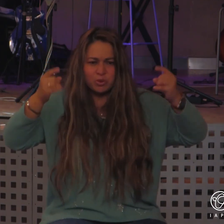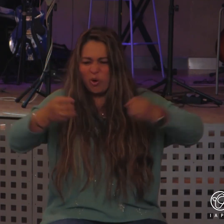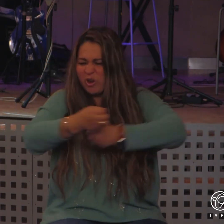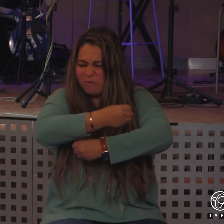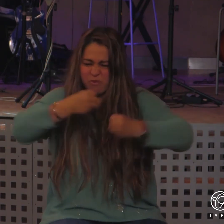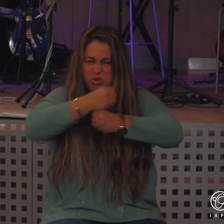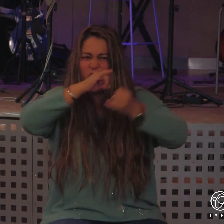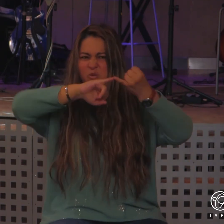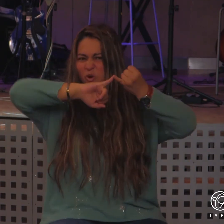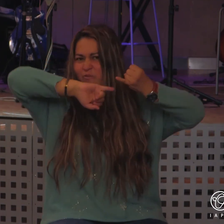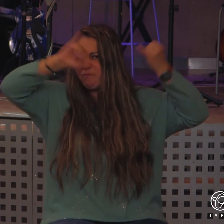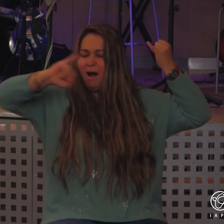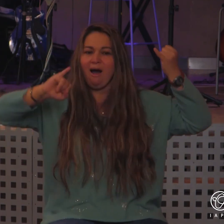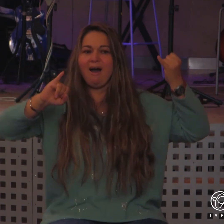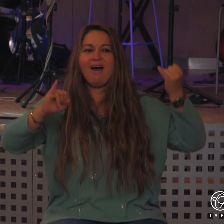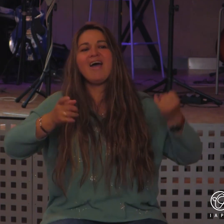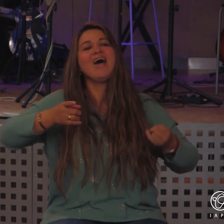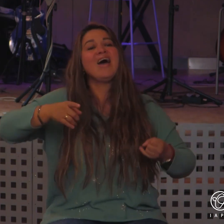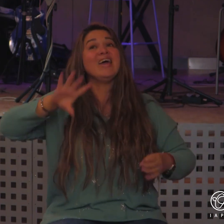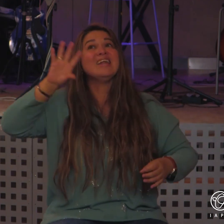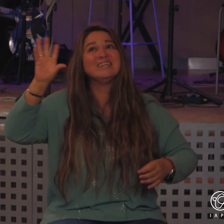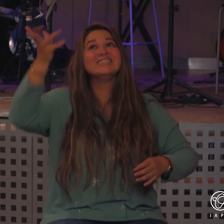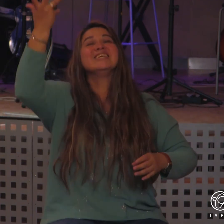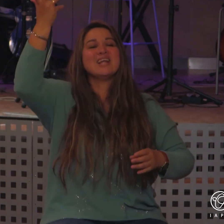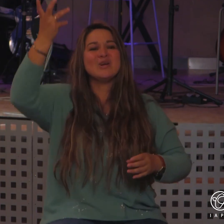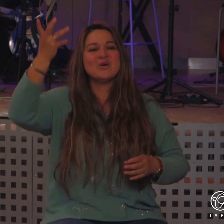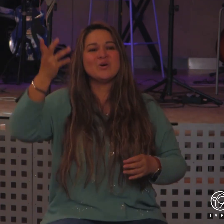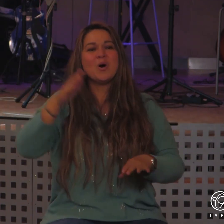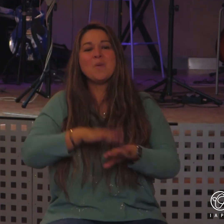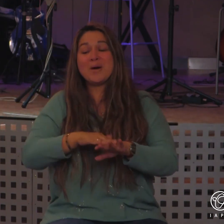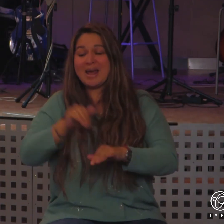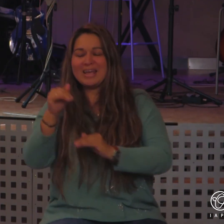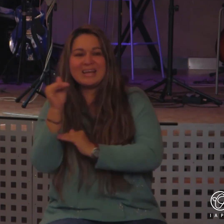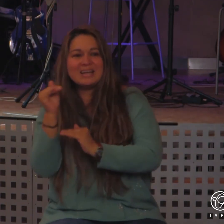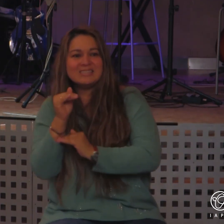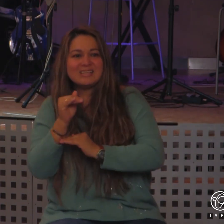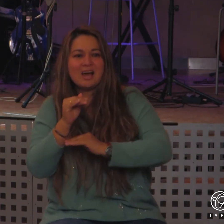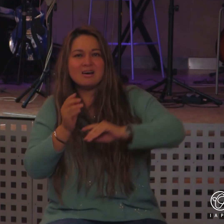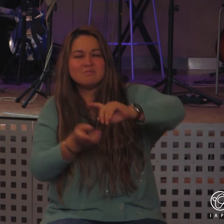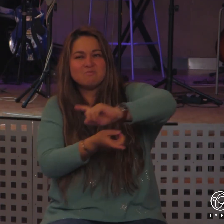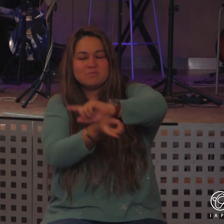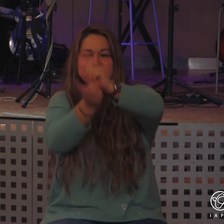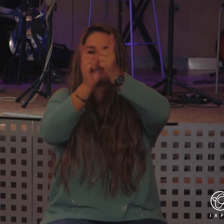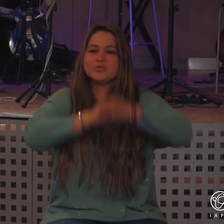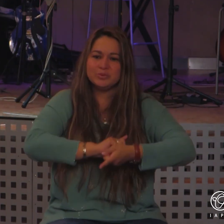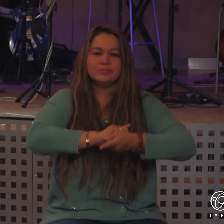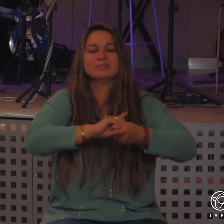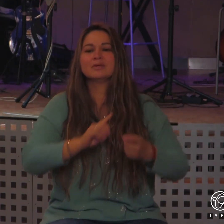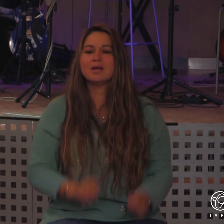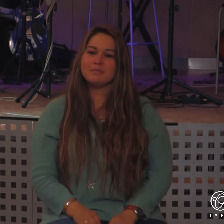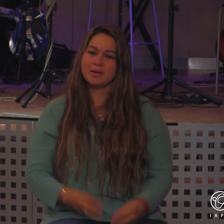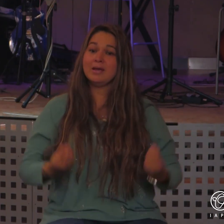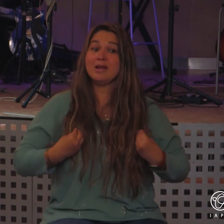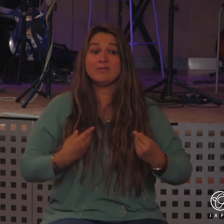cielos, irrumpa en nuestra vida, en nuestra iglesia, y la atmósfera cambió completamente.